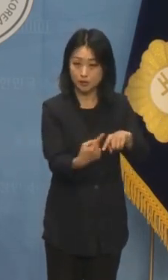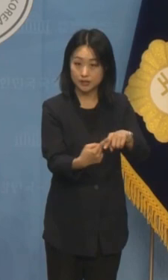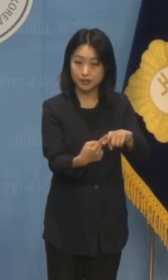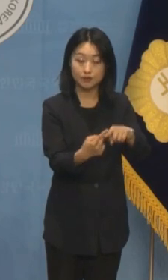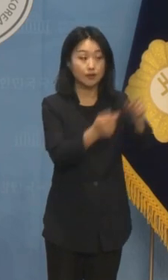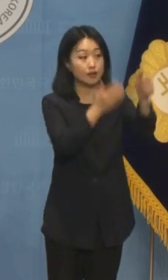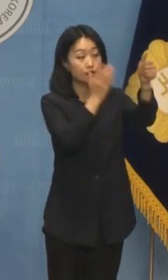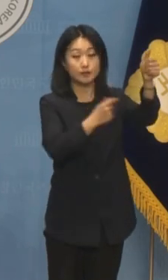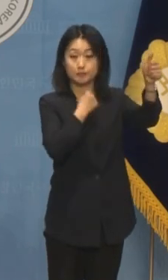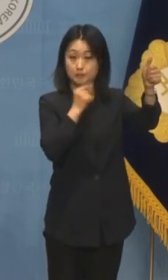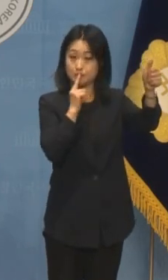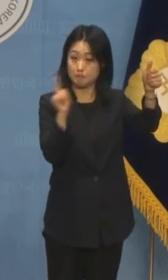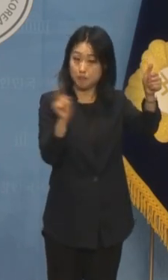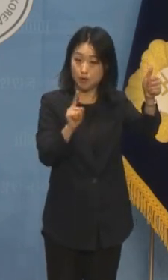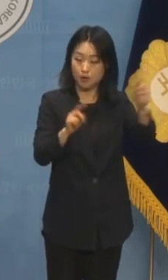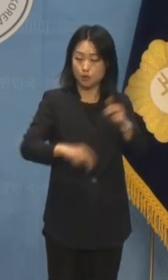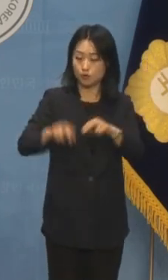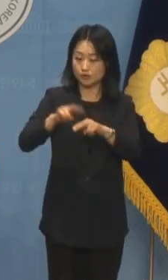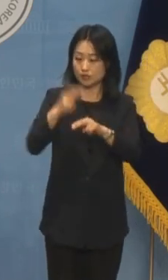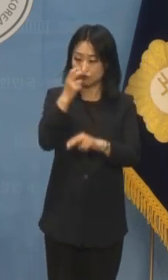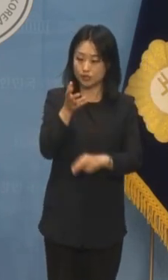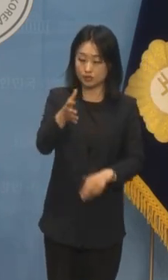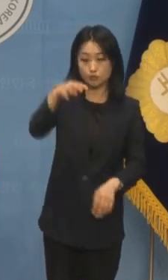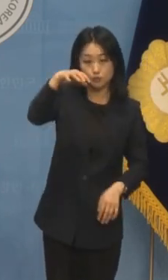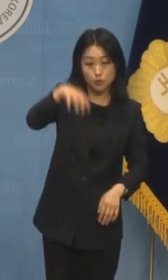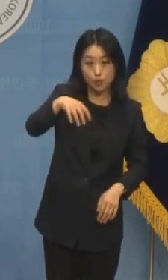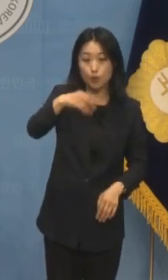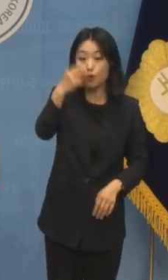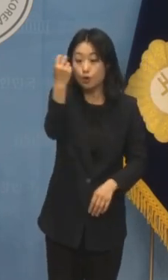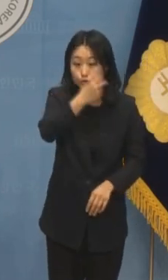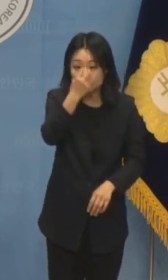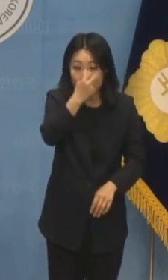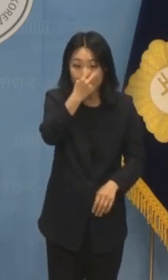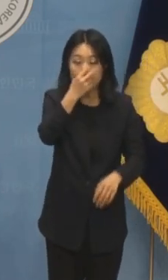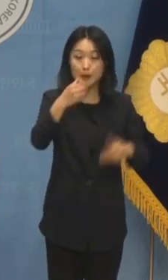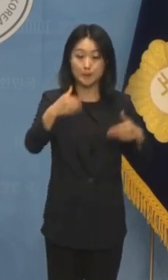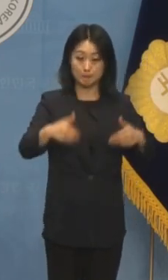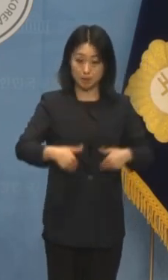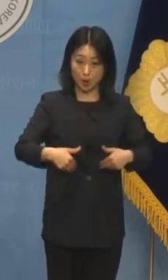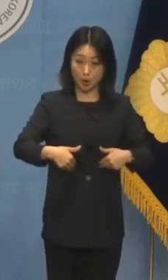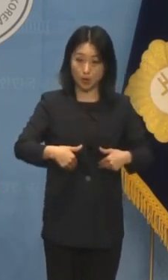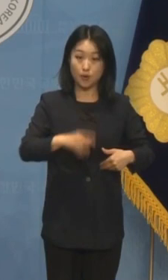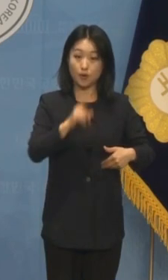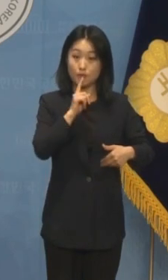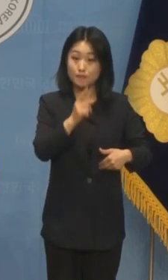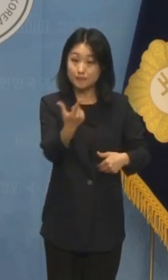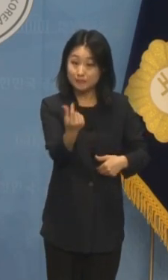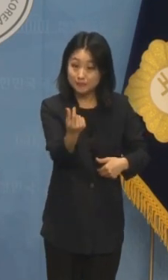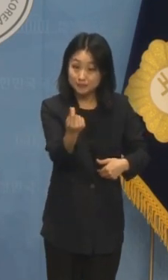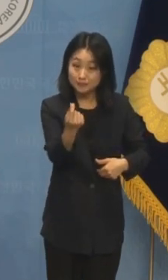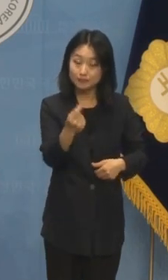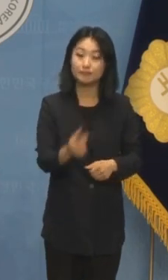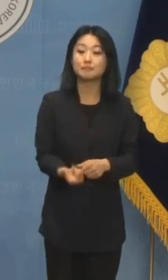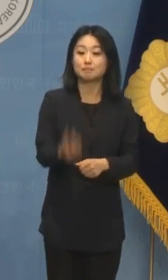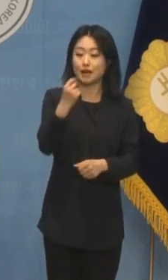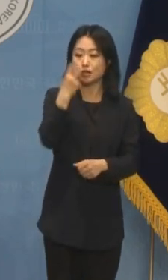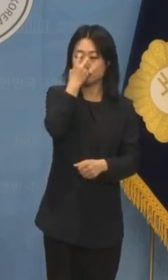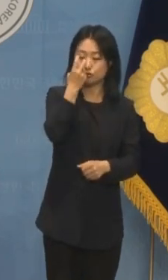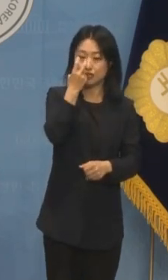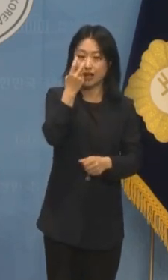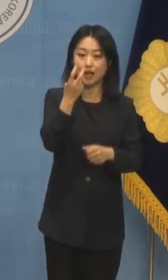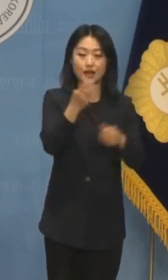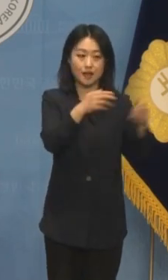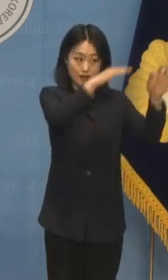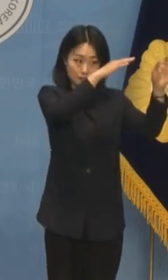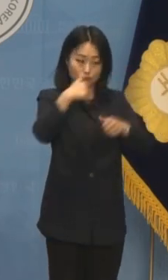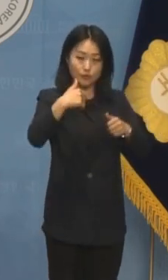요구합니다. 공수처가 수사를 통해 밝혀낼 사안이라고 하셨으니 어서 공수처의 수사를